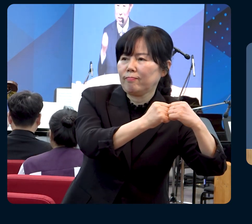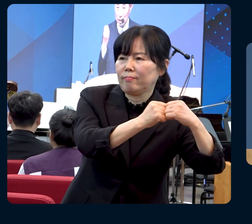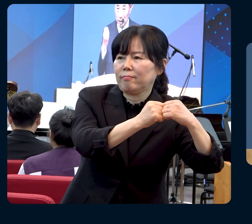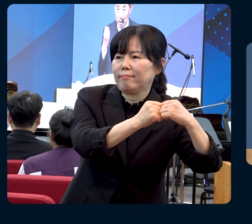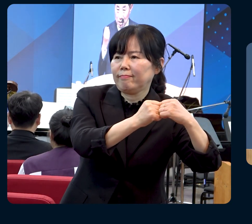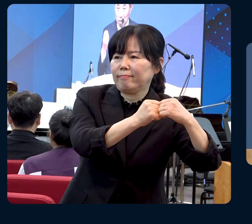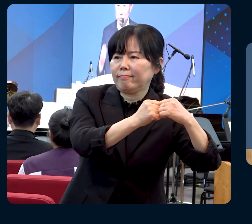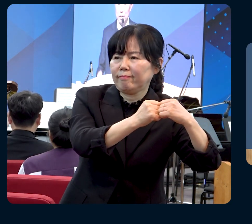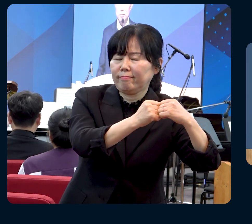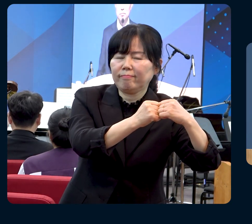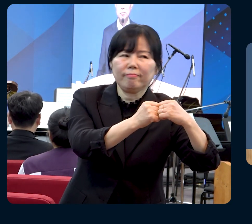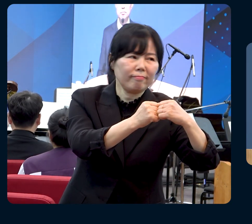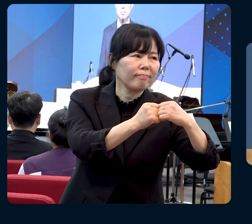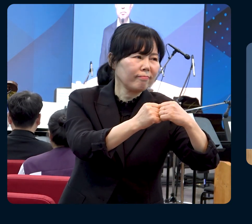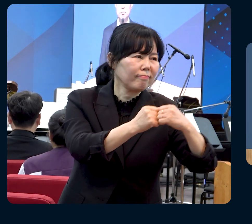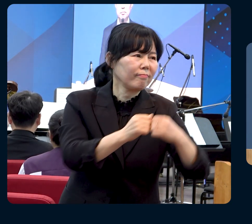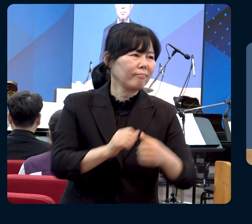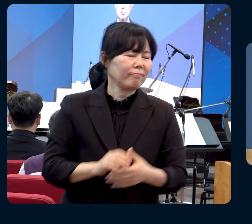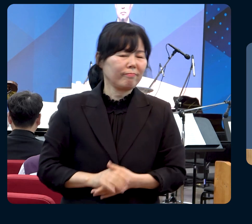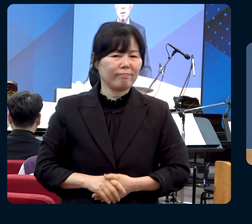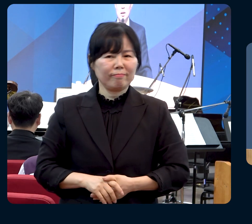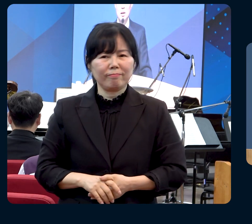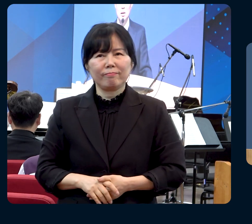예배자와 사탄의 싸움이.